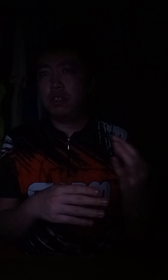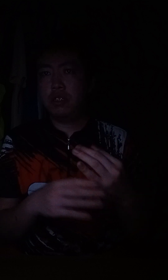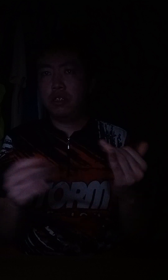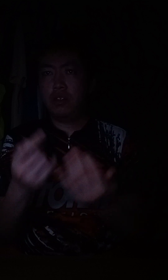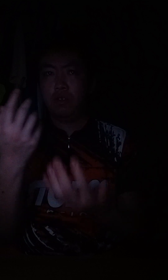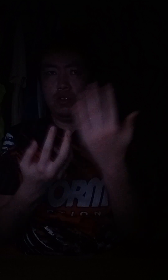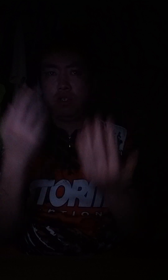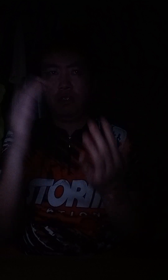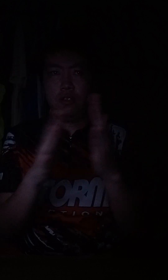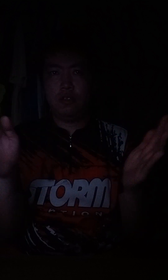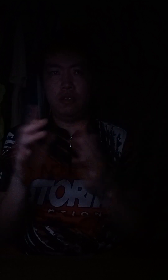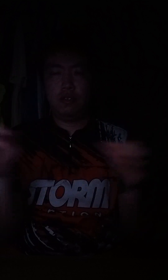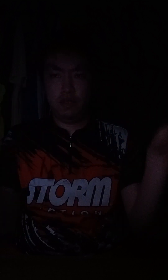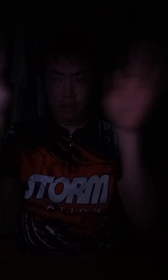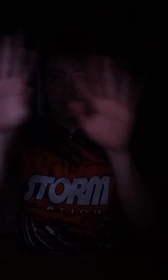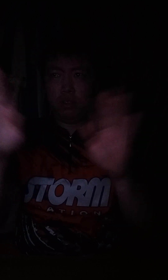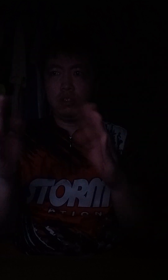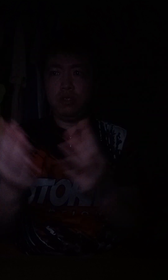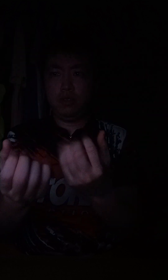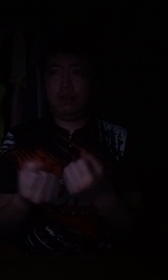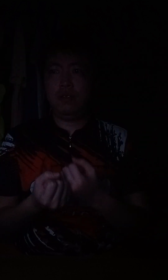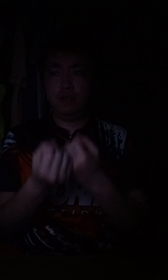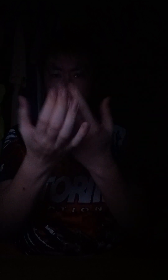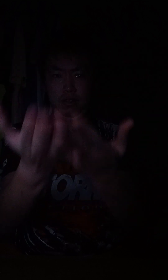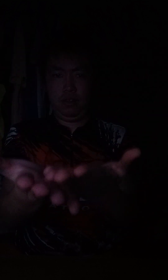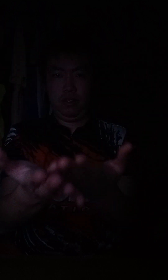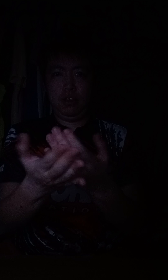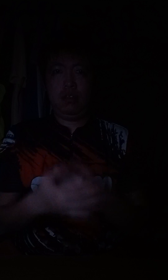잇따랐습니다. 밤사이 사건 사고 조건희 기자입니다.